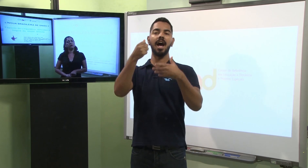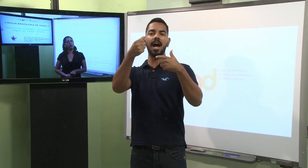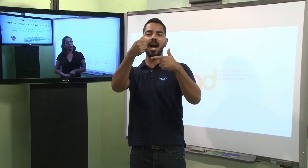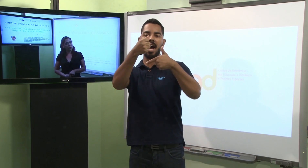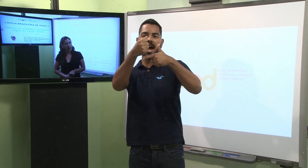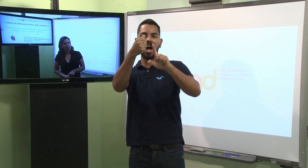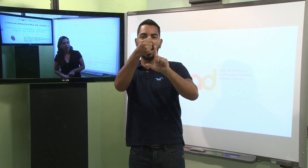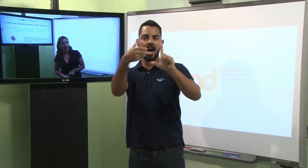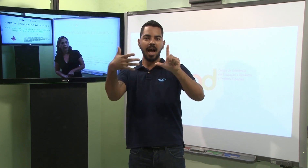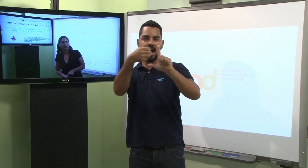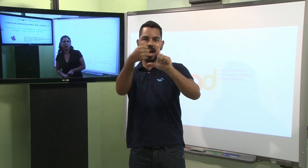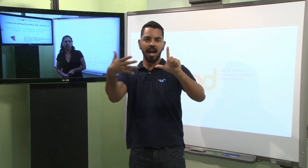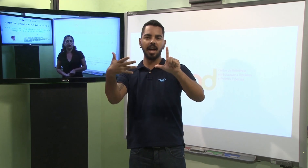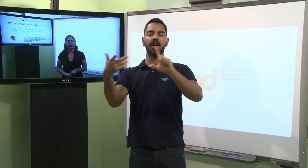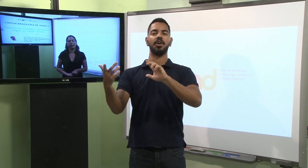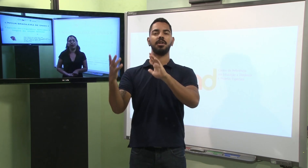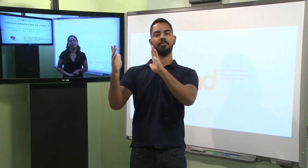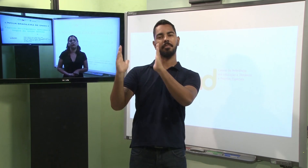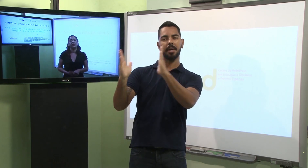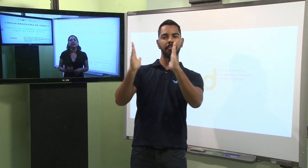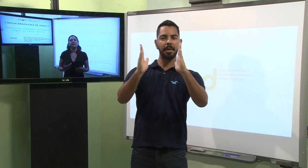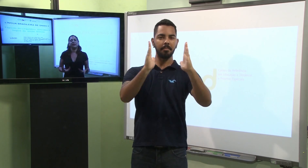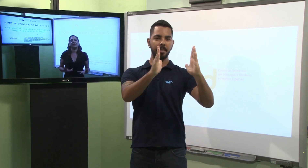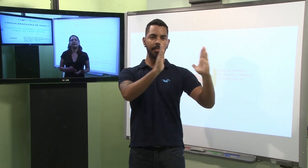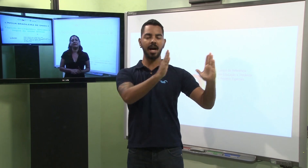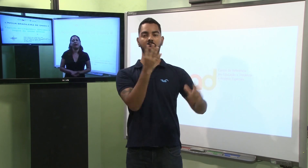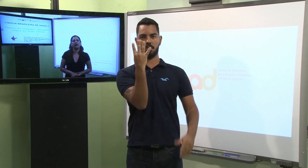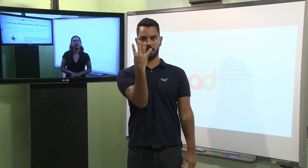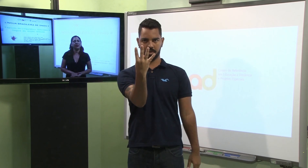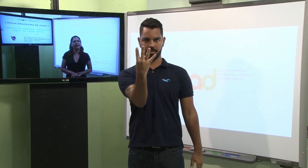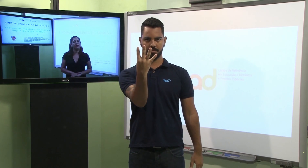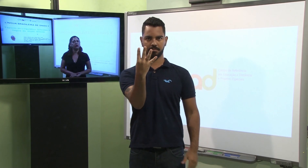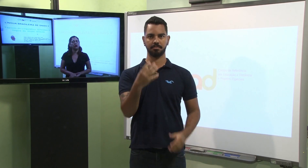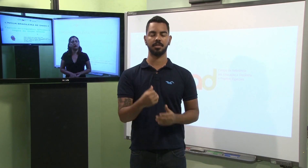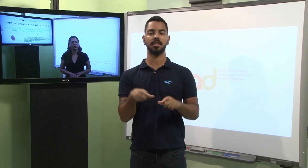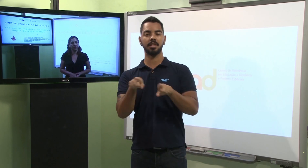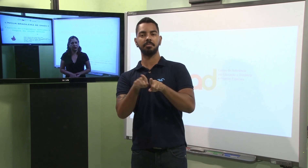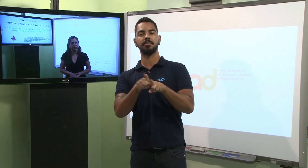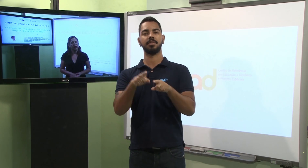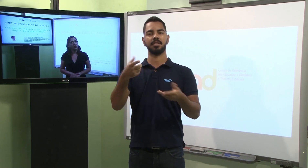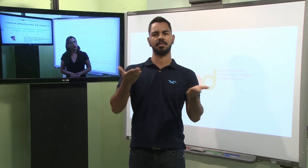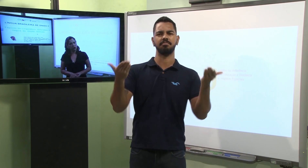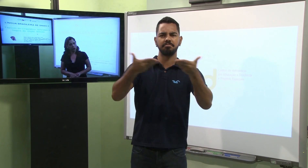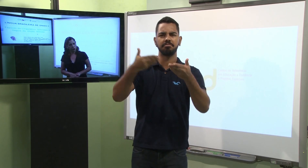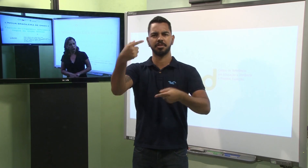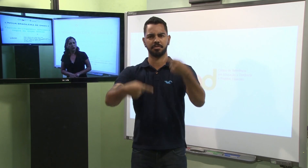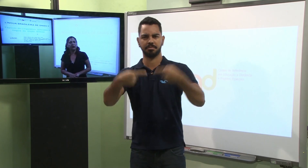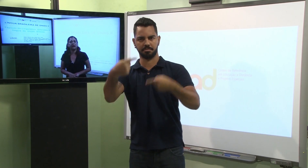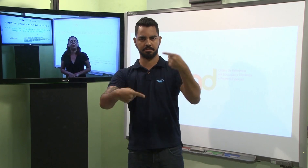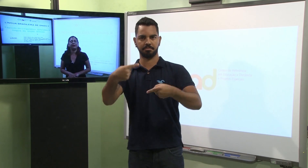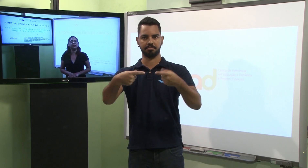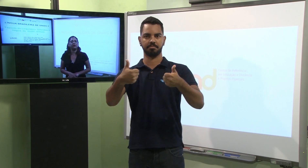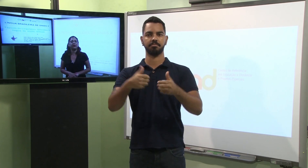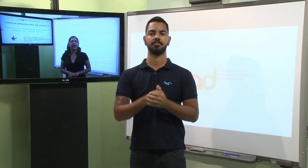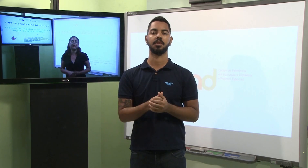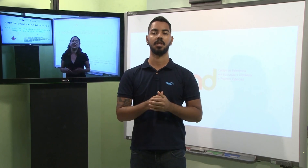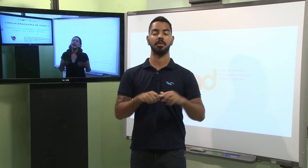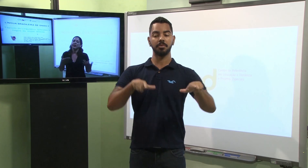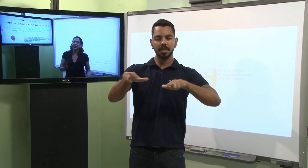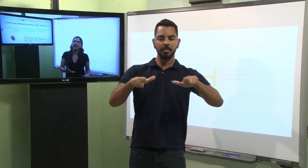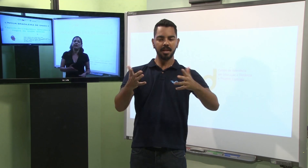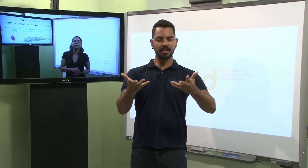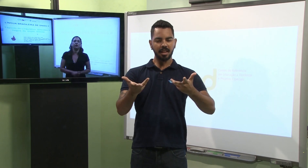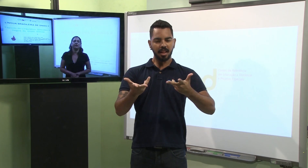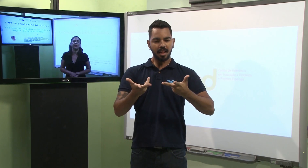que tenhamos um bom resultado em nossos trabalhos, será necessária a dedicação de todos vocês nos estudos e também nas